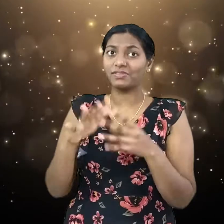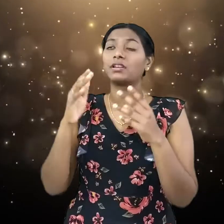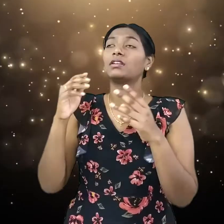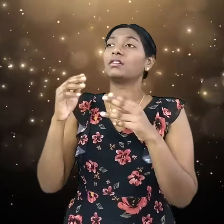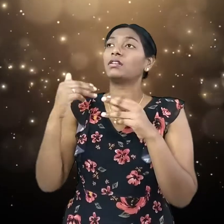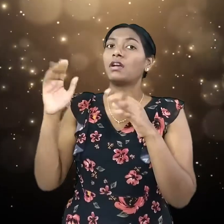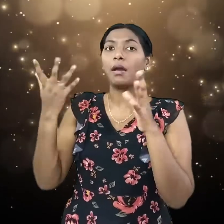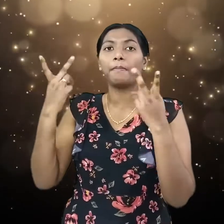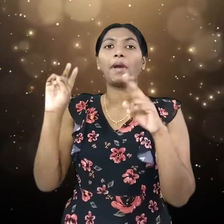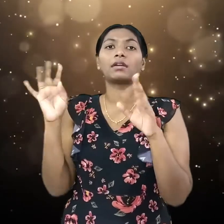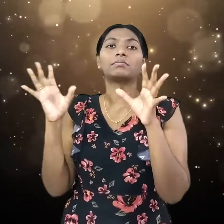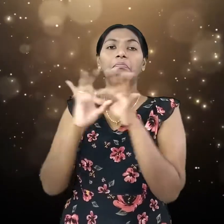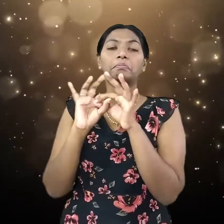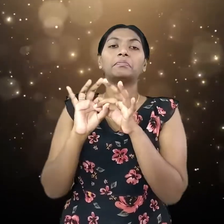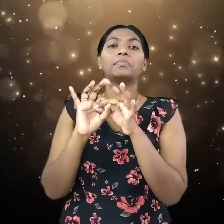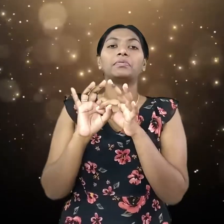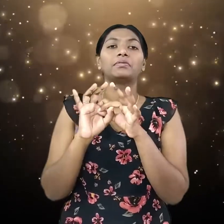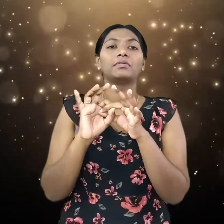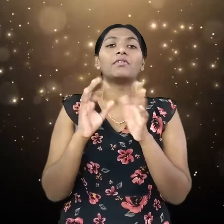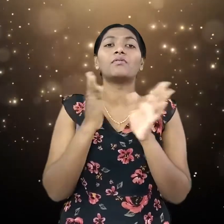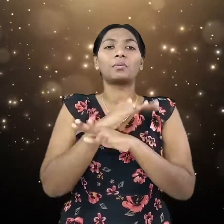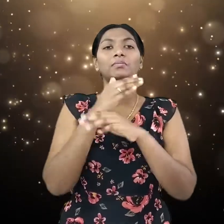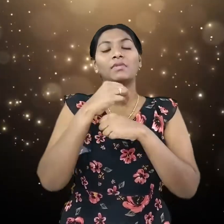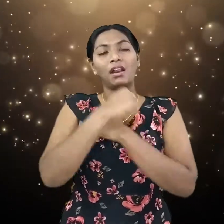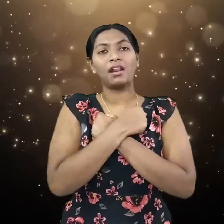प्रेम की वजह से। हालेलुया।